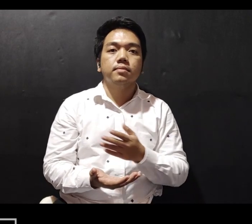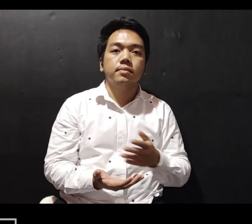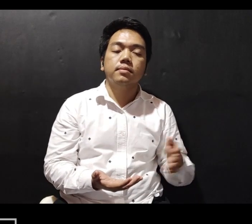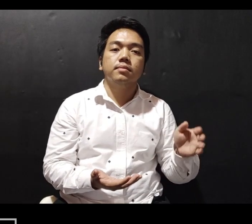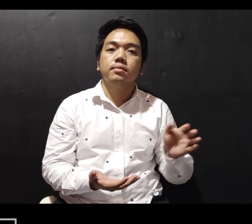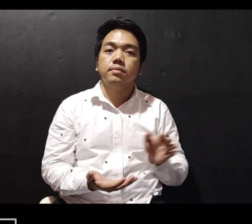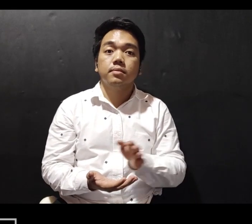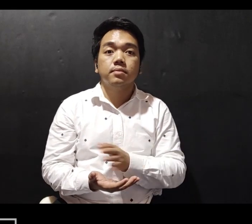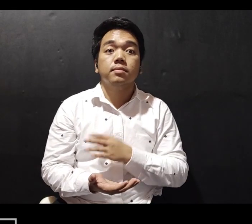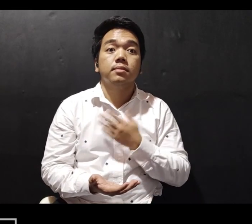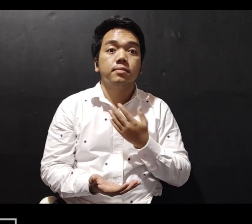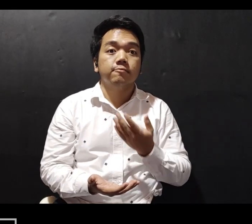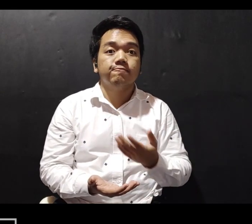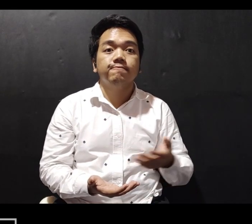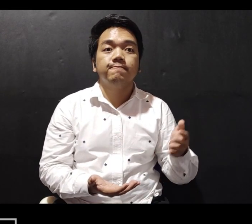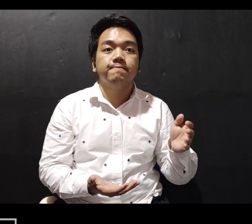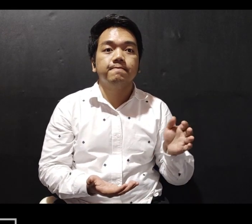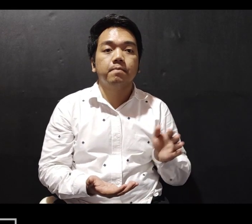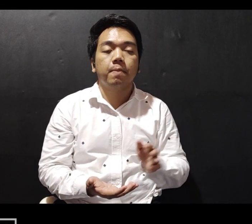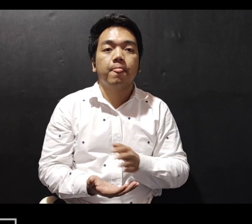Kaulah Tuhan,